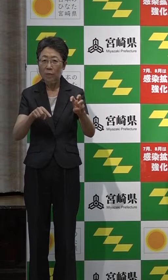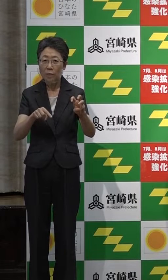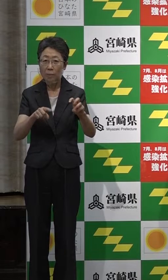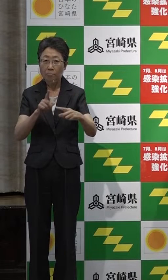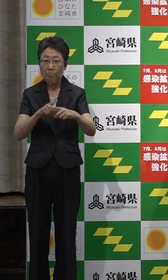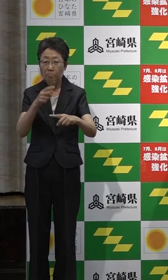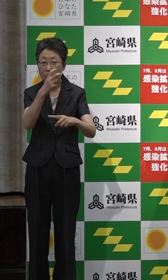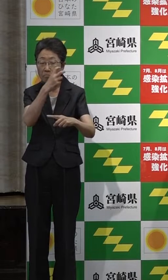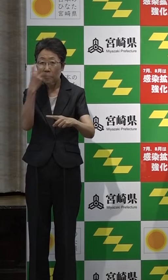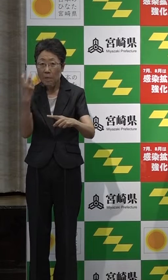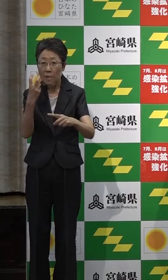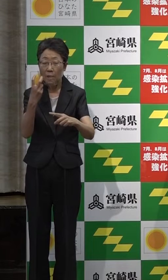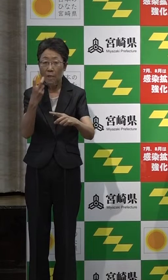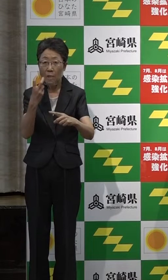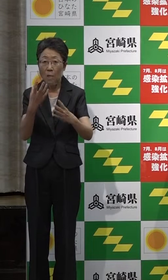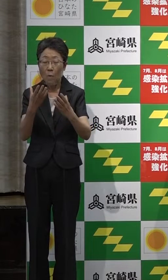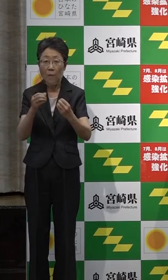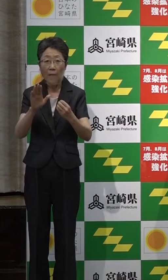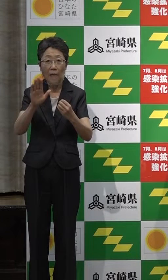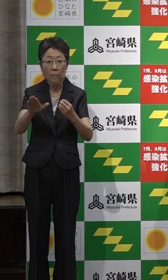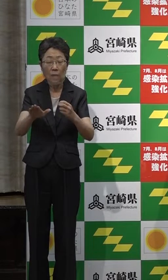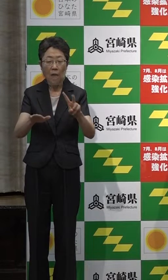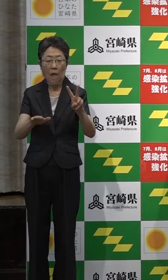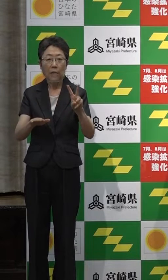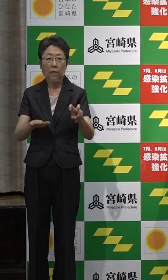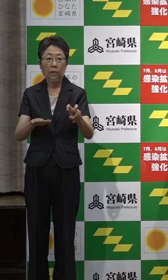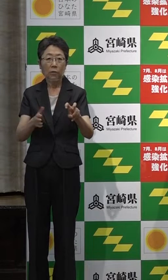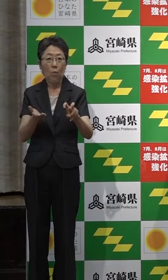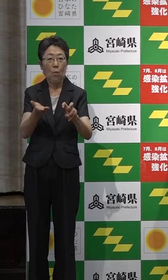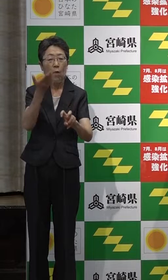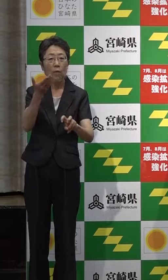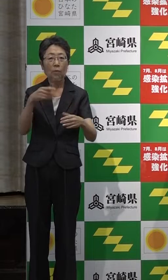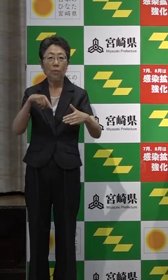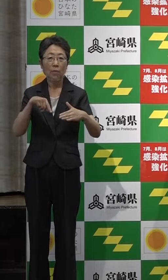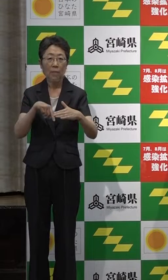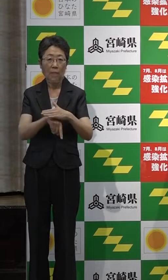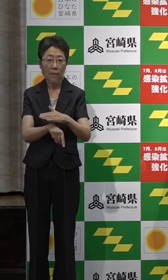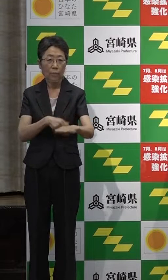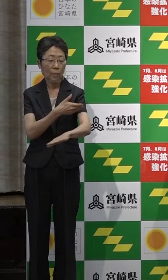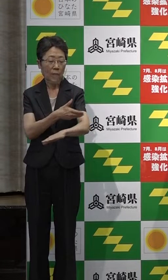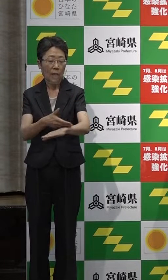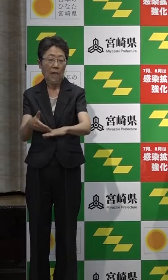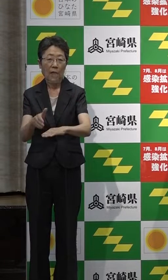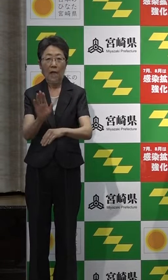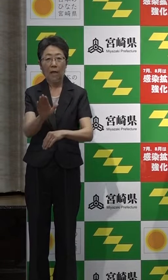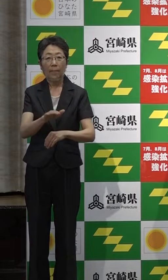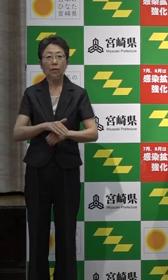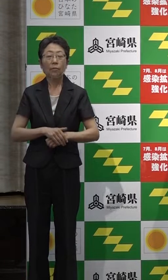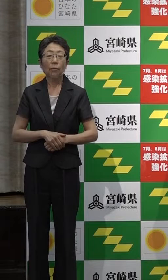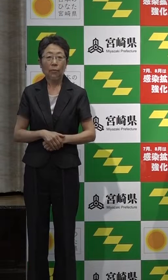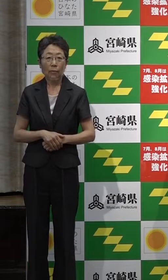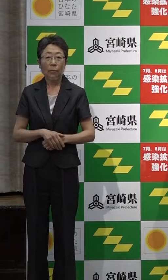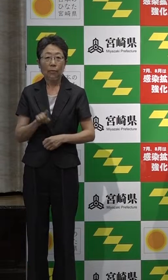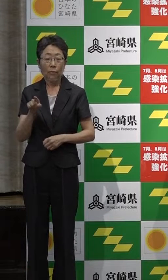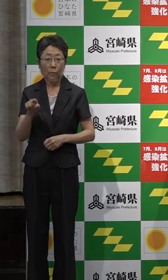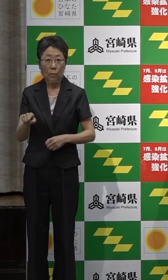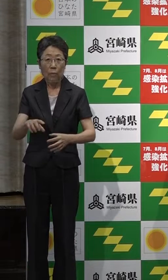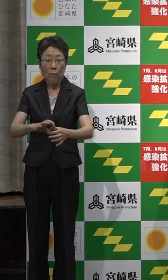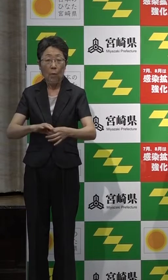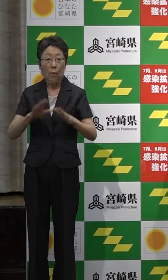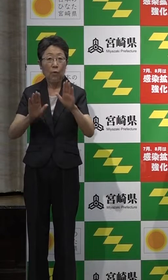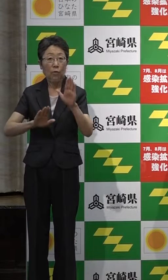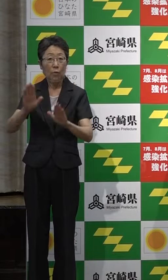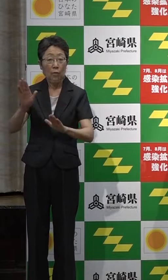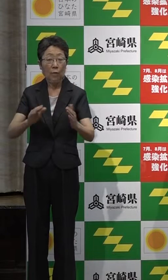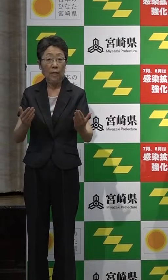こう20を超えるというような状況にまで今至っているということで、その状況になれば、ここ